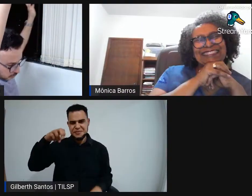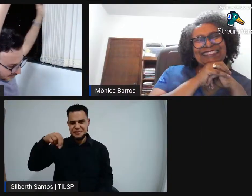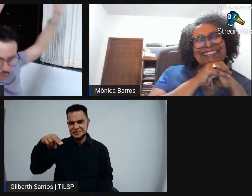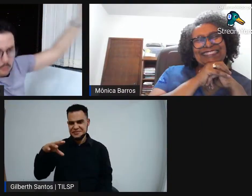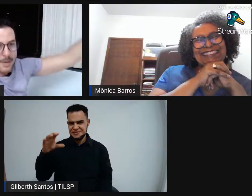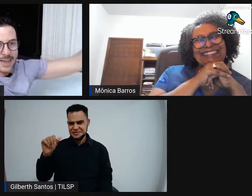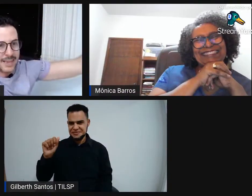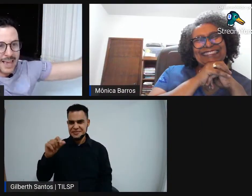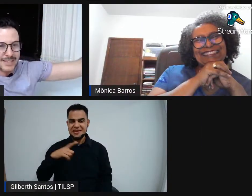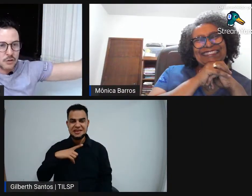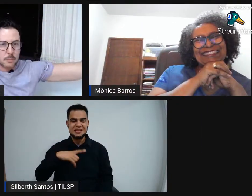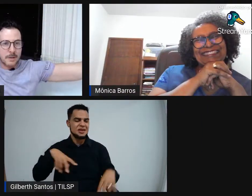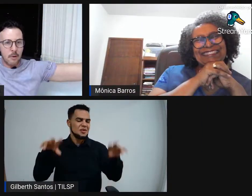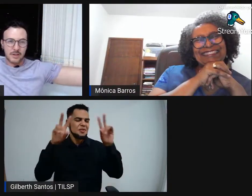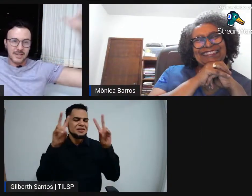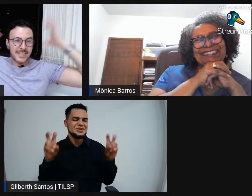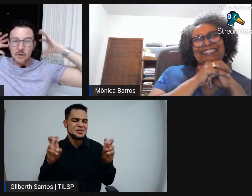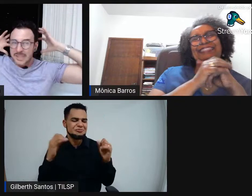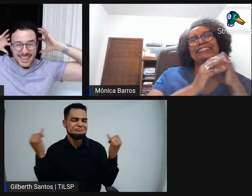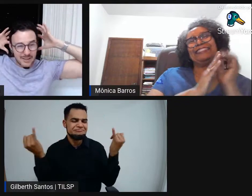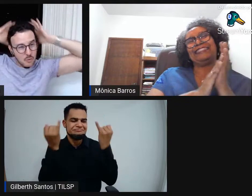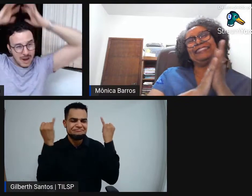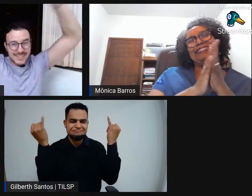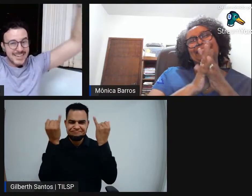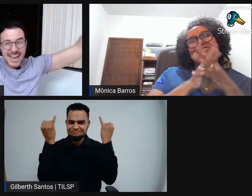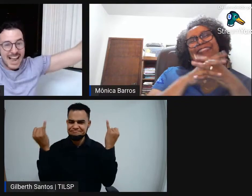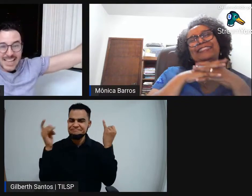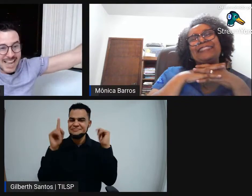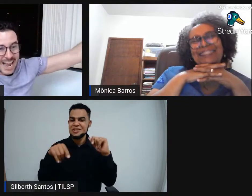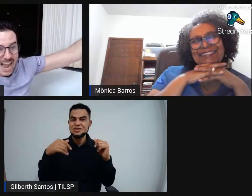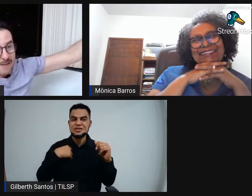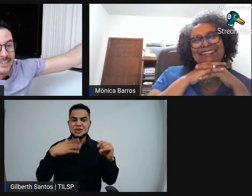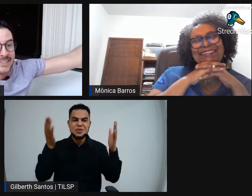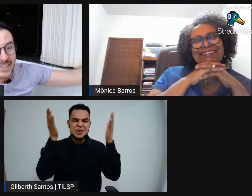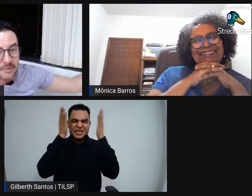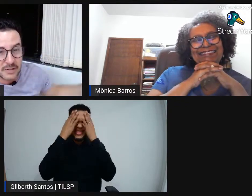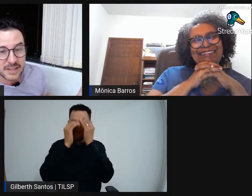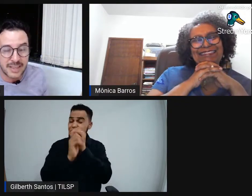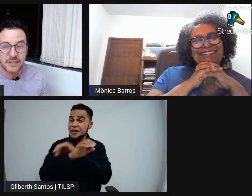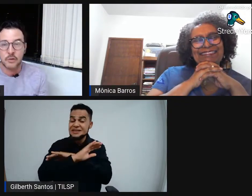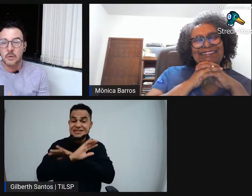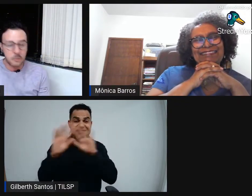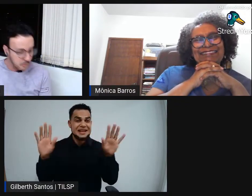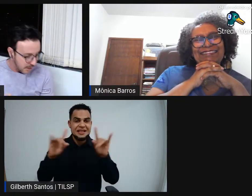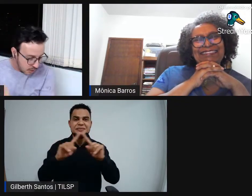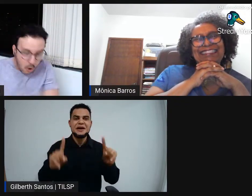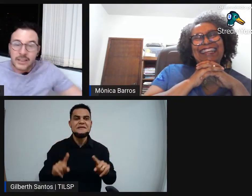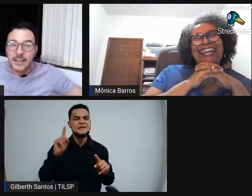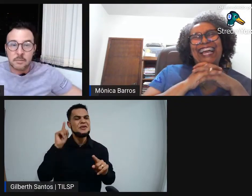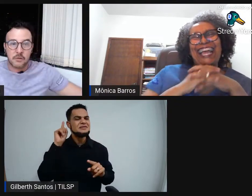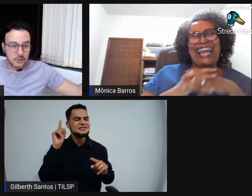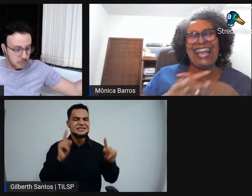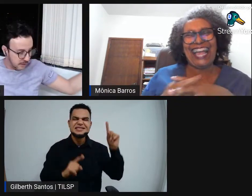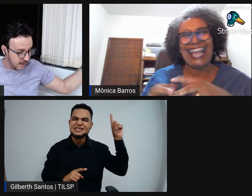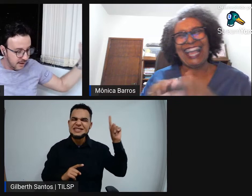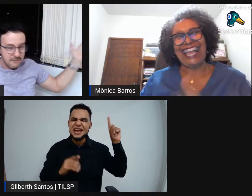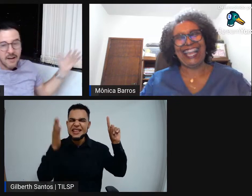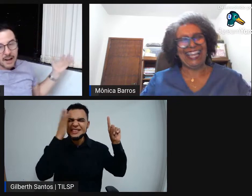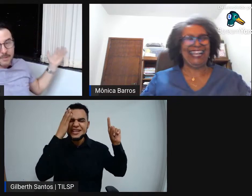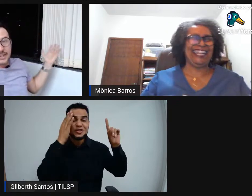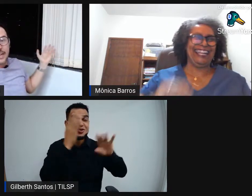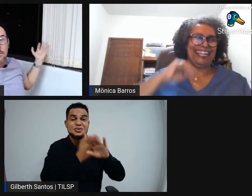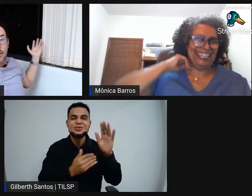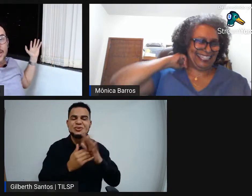assunto que é super quente, super importante, que eu não entendo quase nada, mas dizem que você entende tudo, cotas professora,